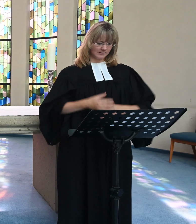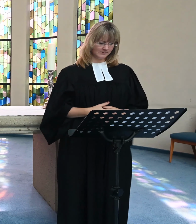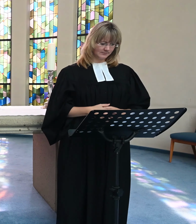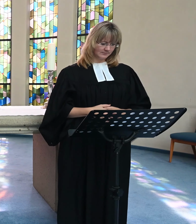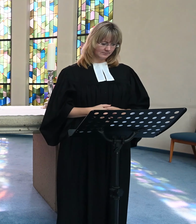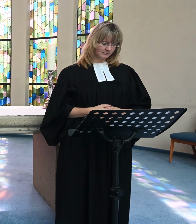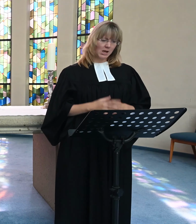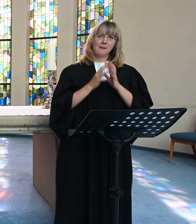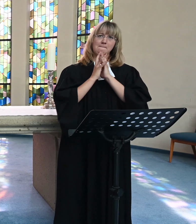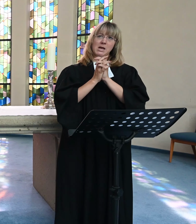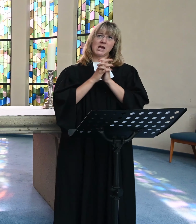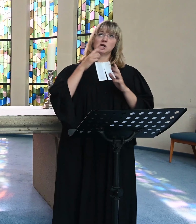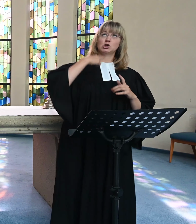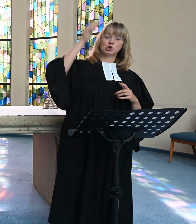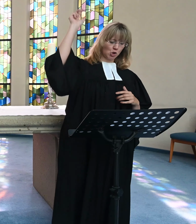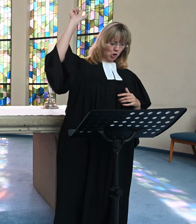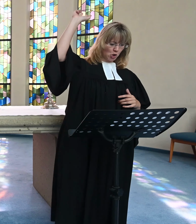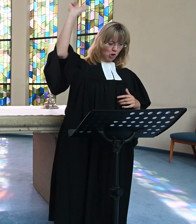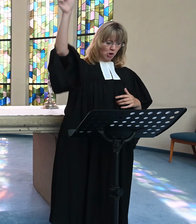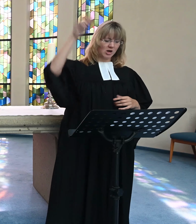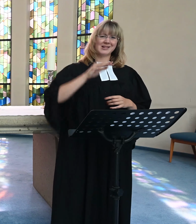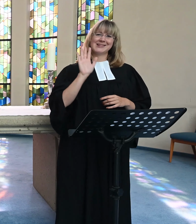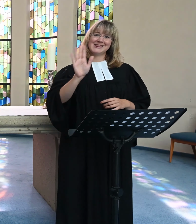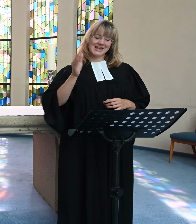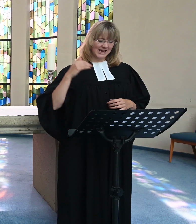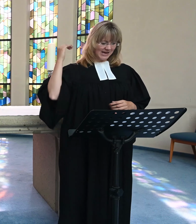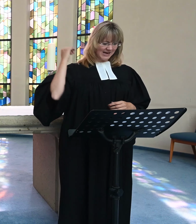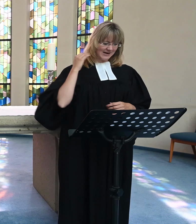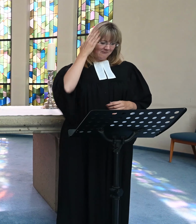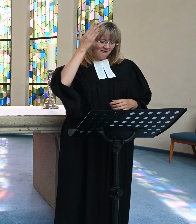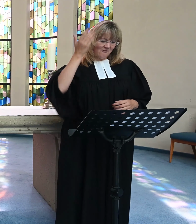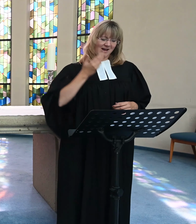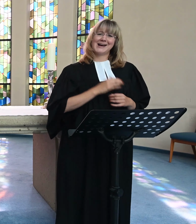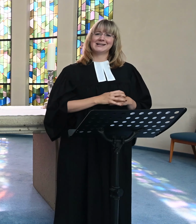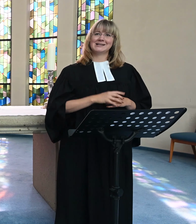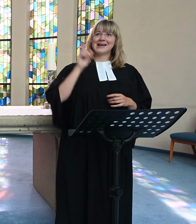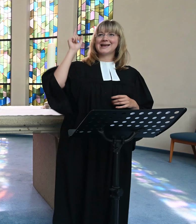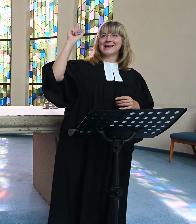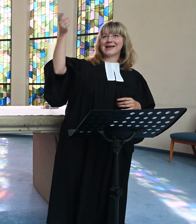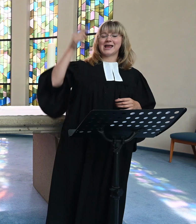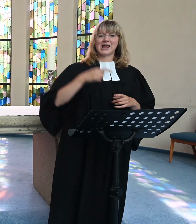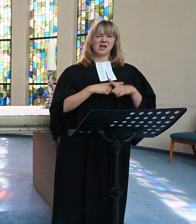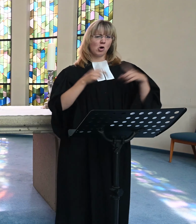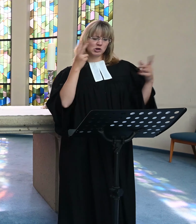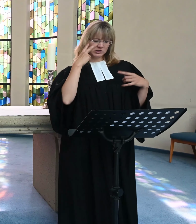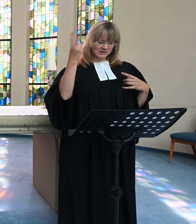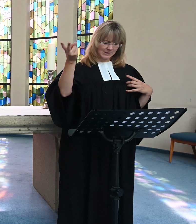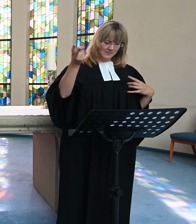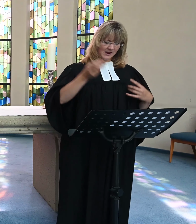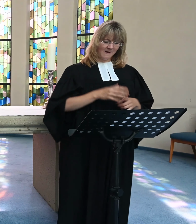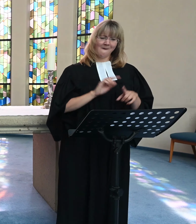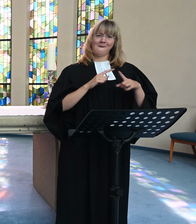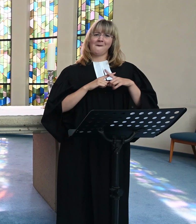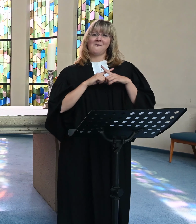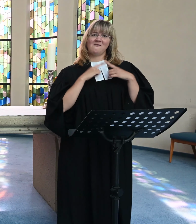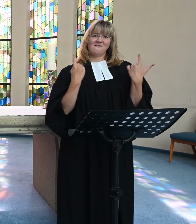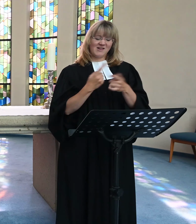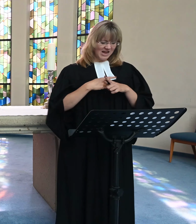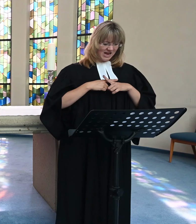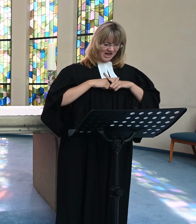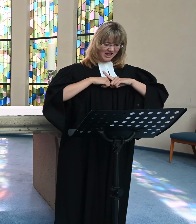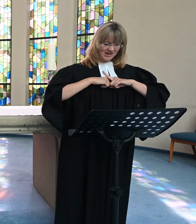ist. Ganz klar geht es hier um ein Nicht-zur-Schau-Stellen dessen, was wir tun.